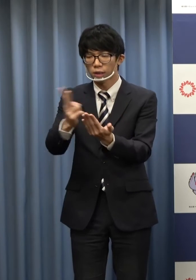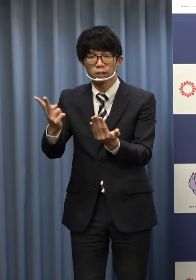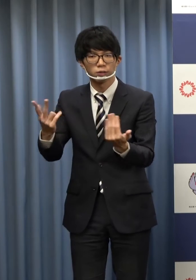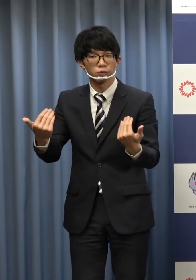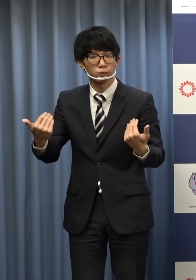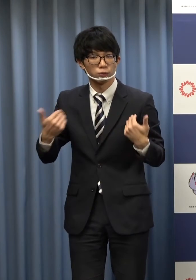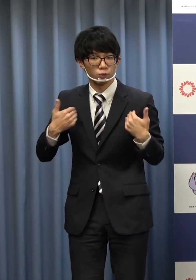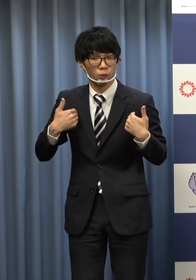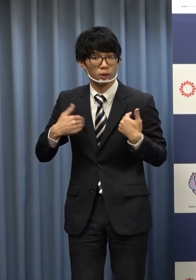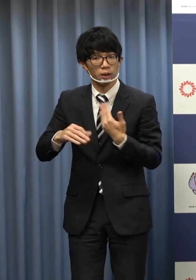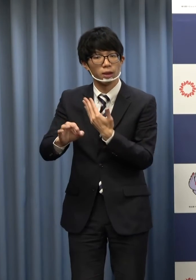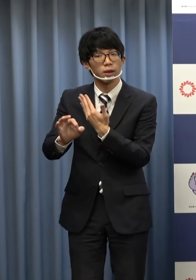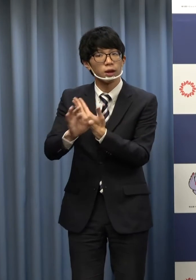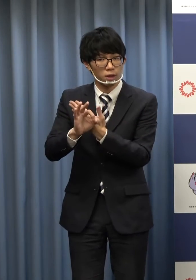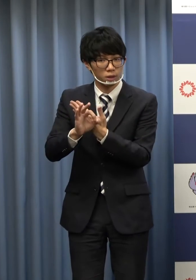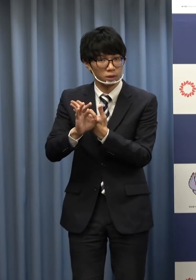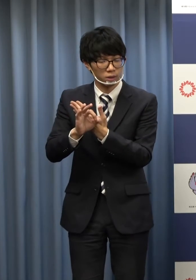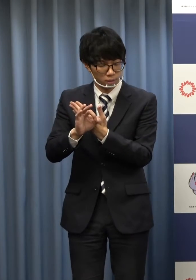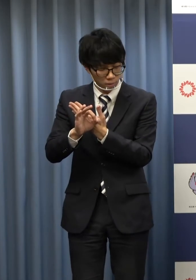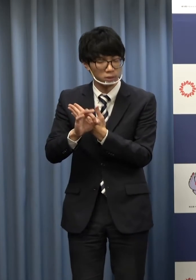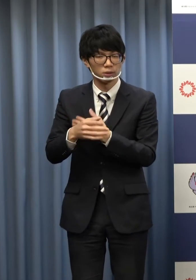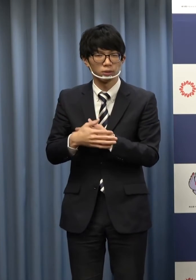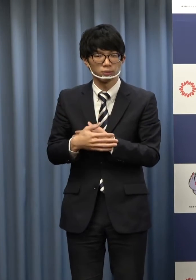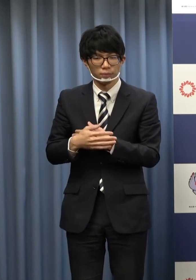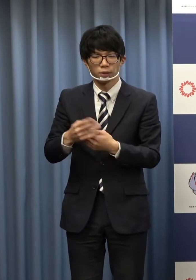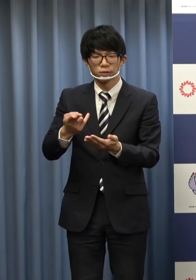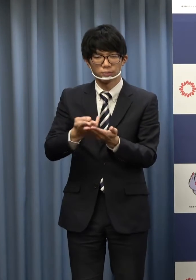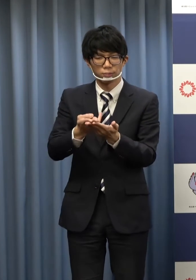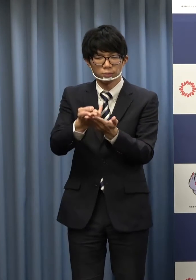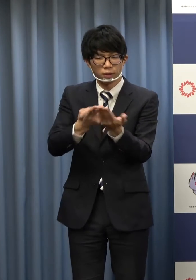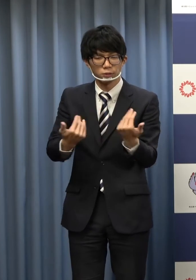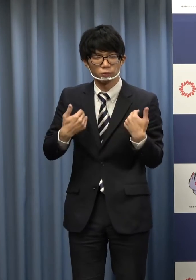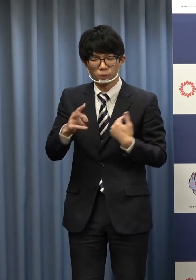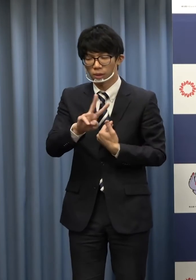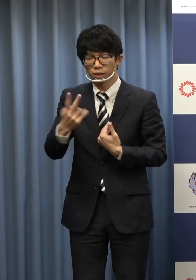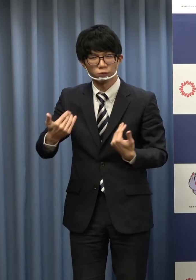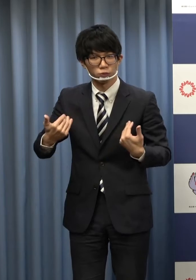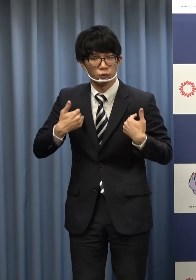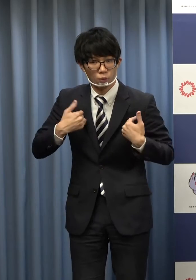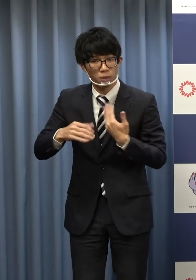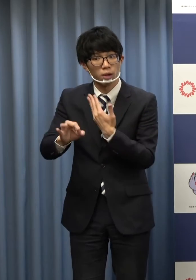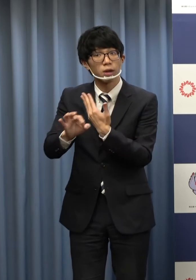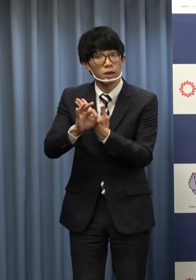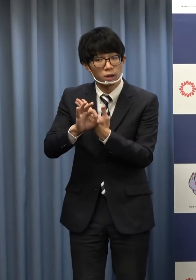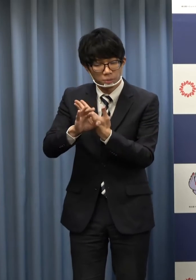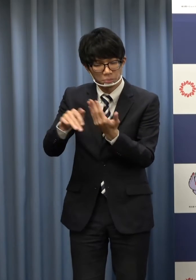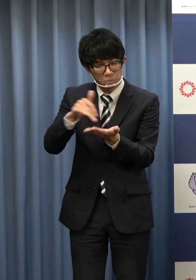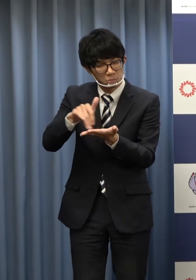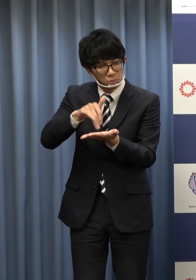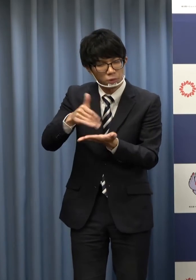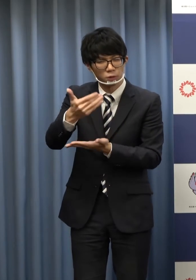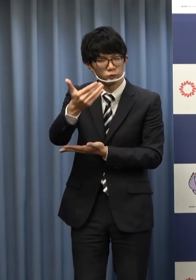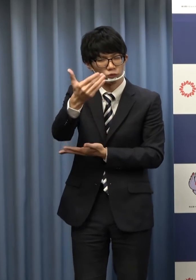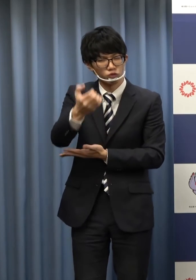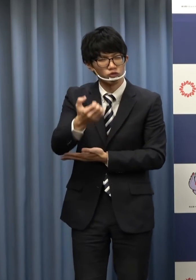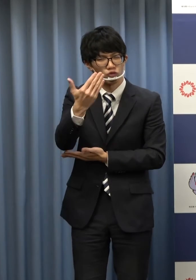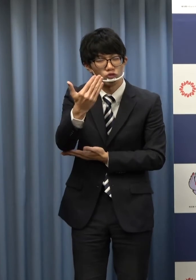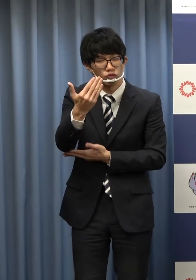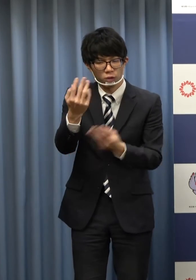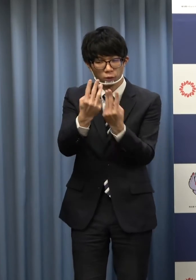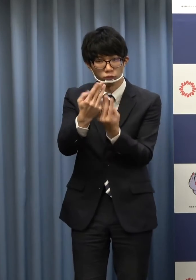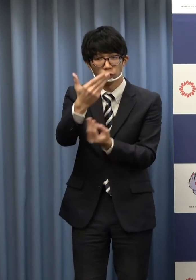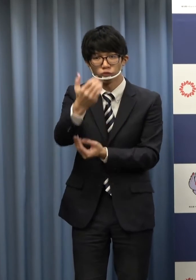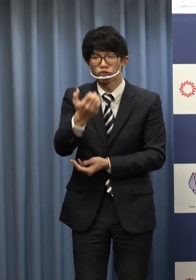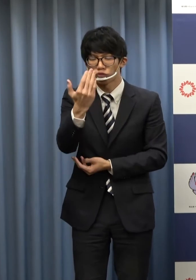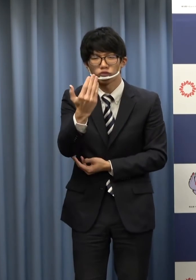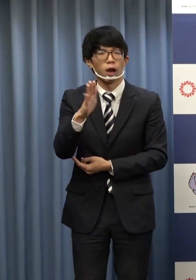ないケースというか、それが必要であるというふうに医療機関が判断をしたケースが総計で99例でありましたけれども